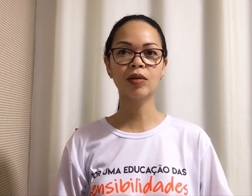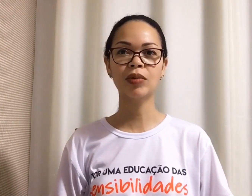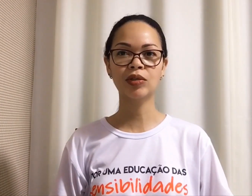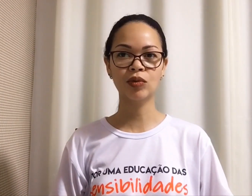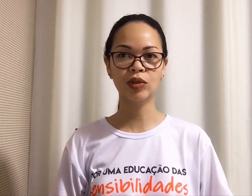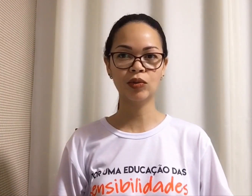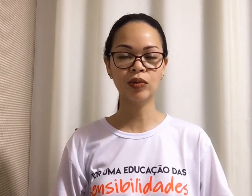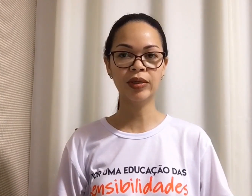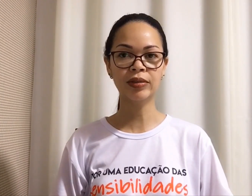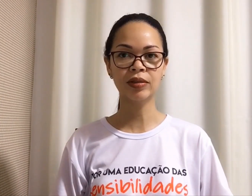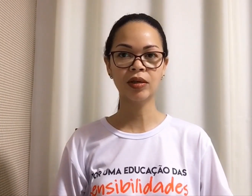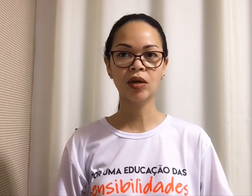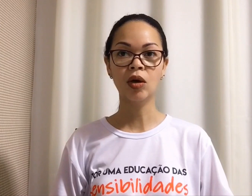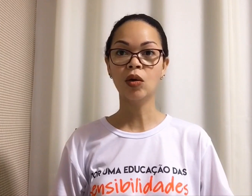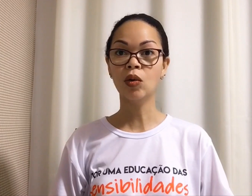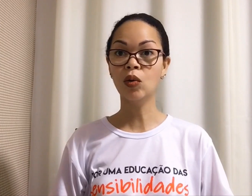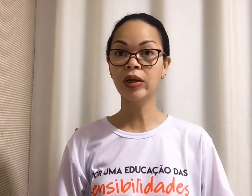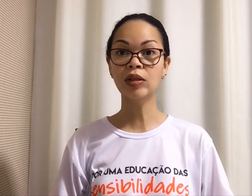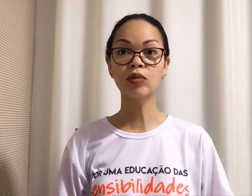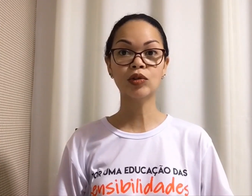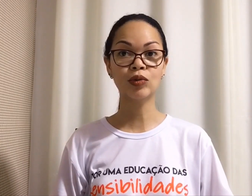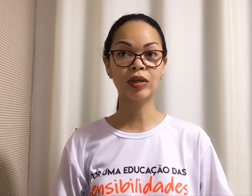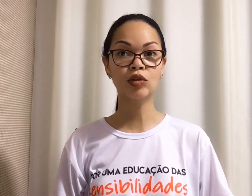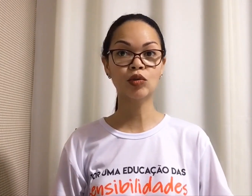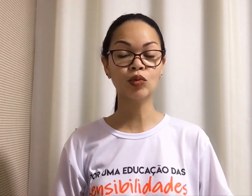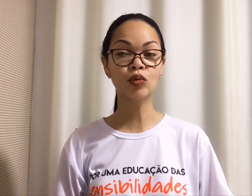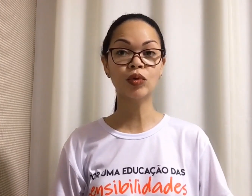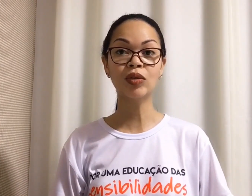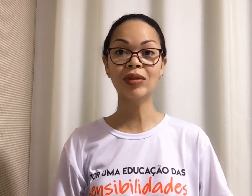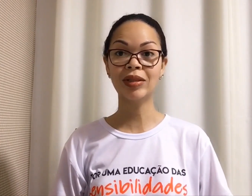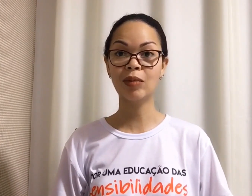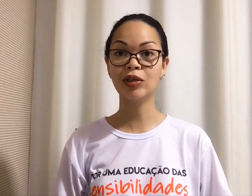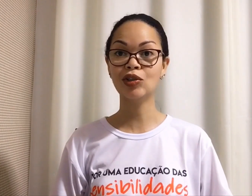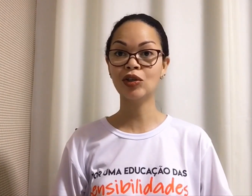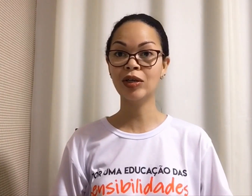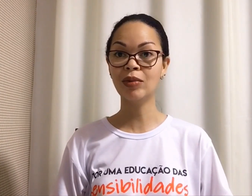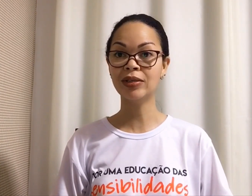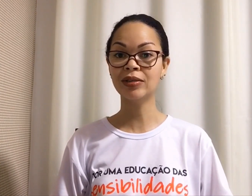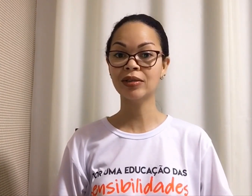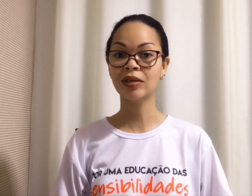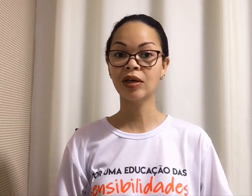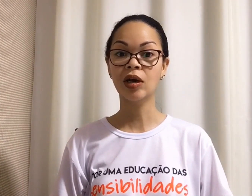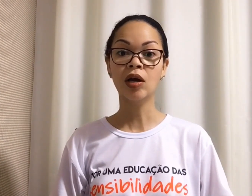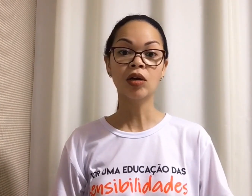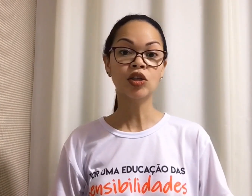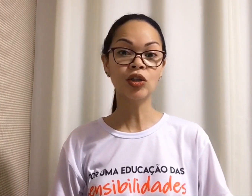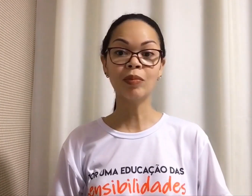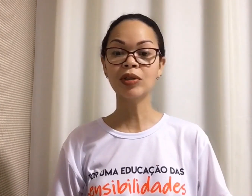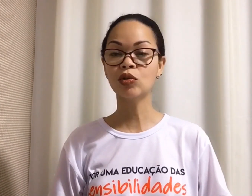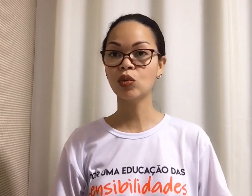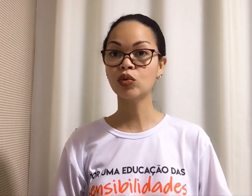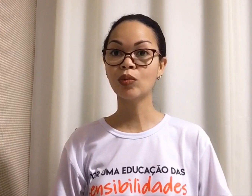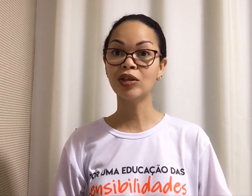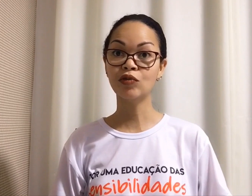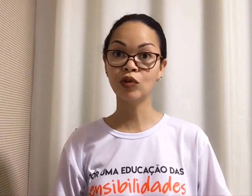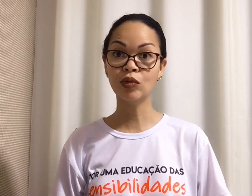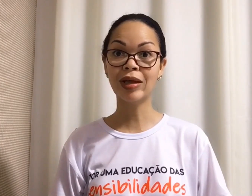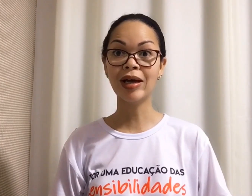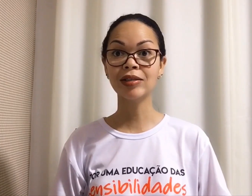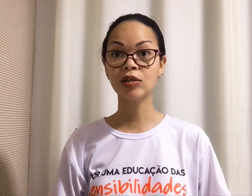entre pessoas surdas? Ou entre o estudante surdo e o intérprete de Libras? Já pensou sobre as dificuldades